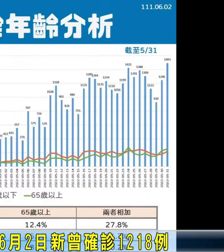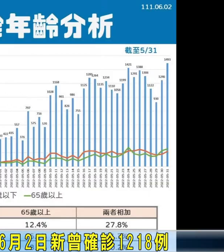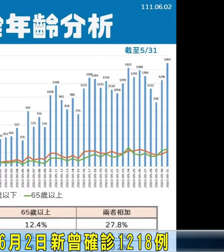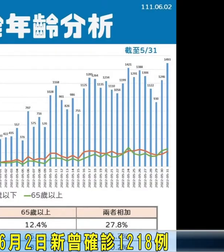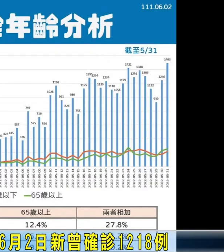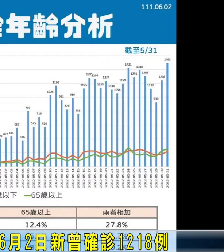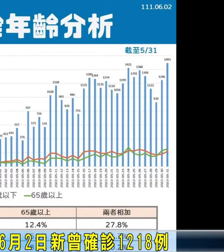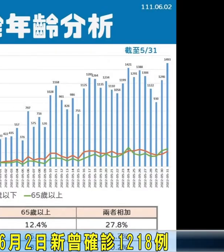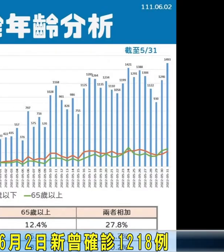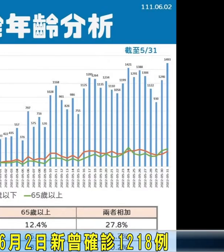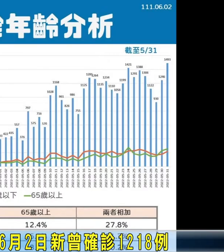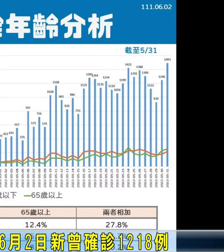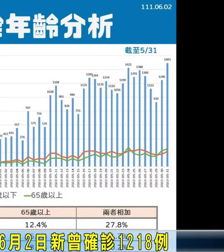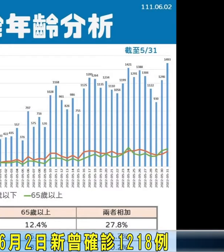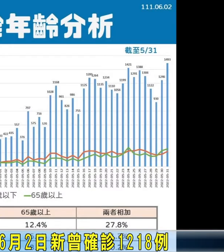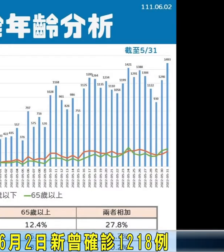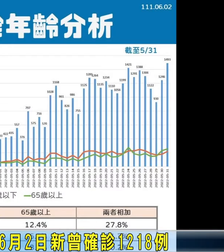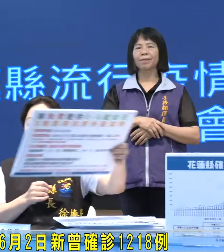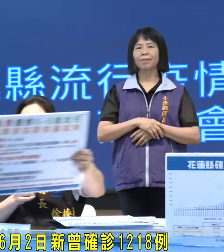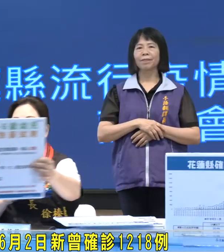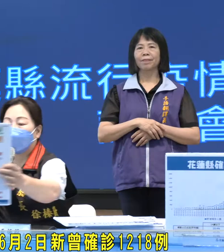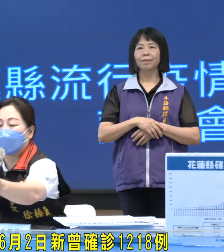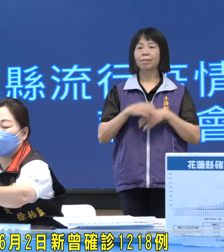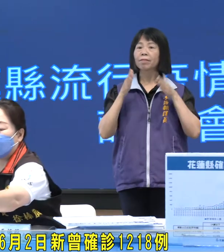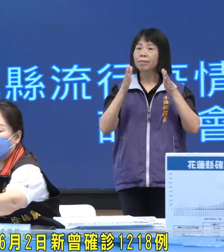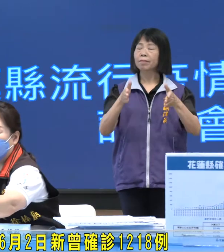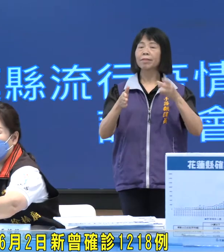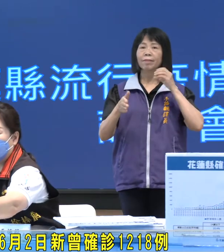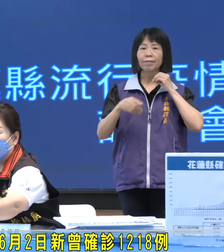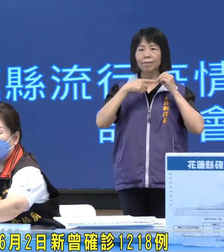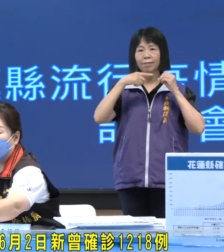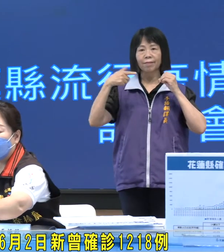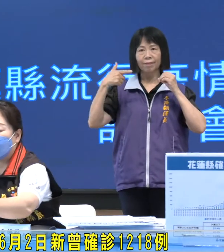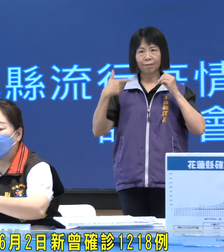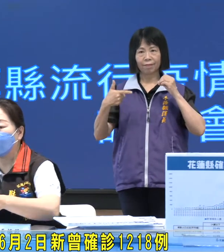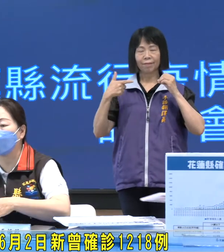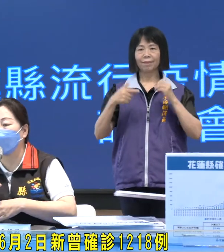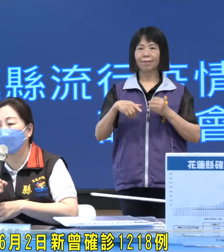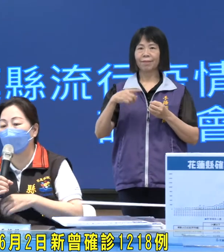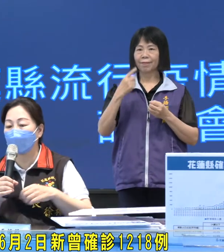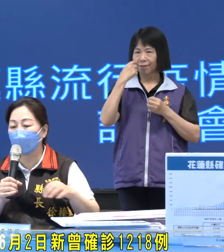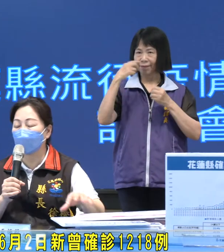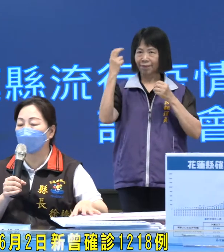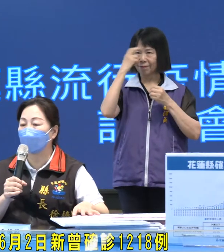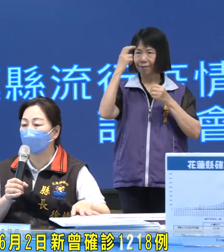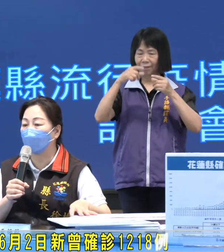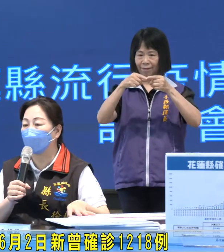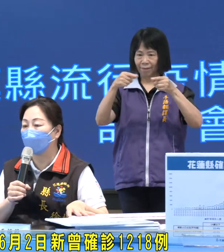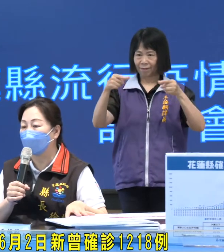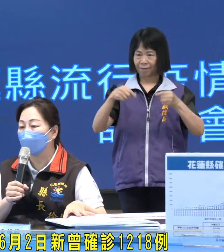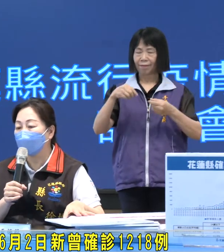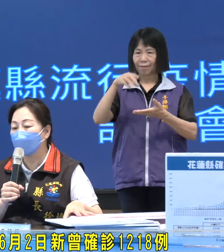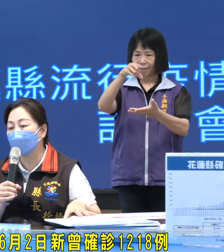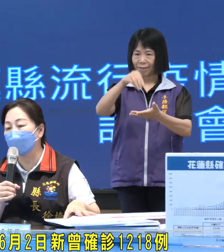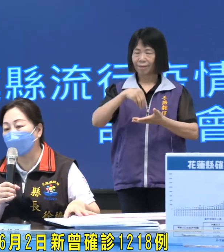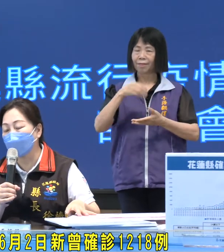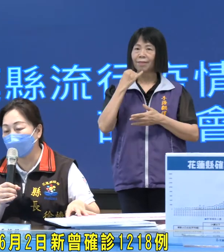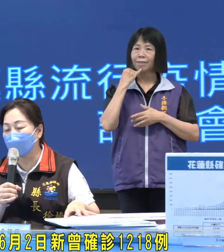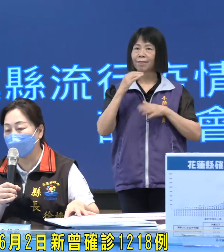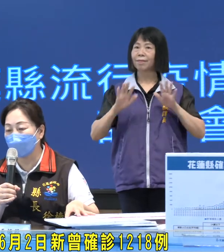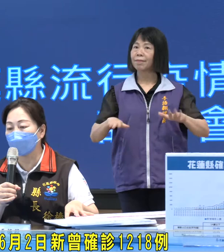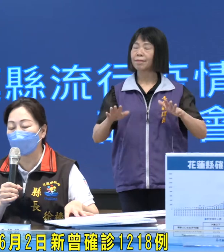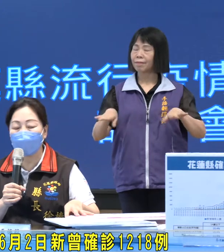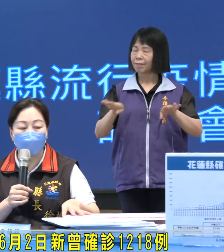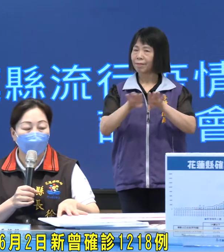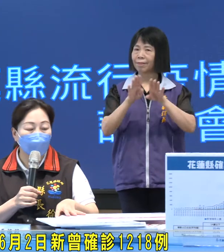式进行说明。 0到6岁，免费来领取快筛试剂的部分，现在已